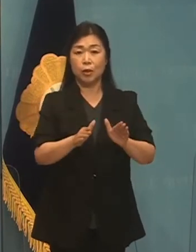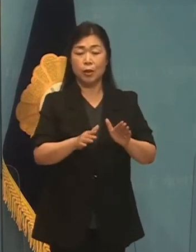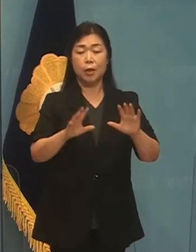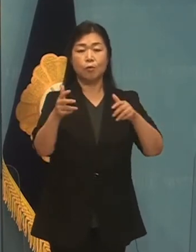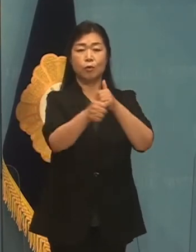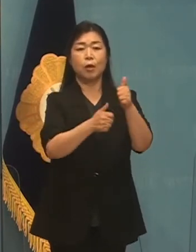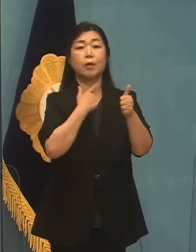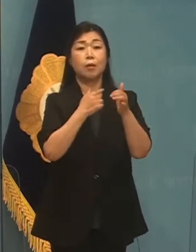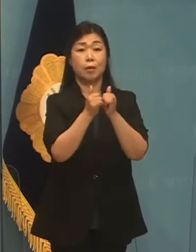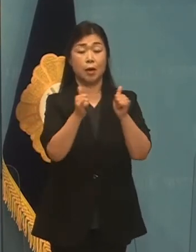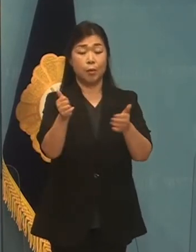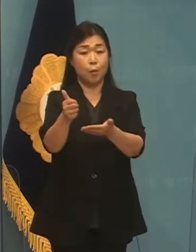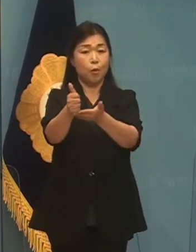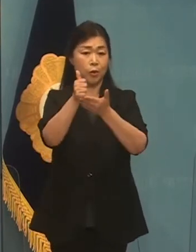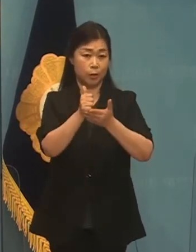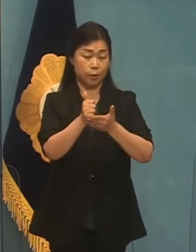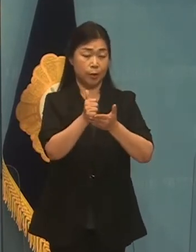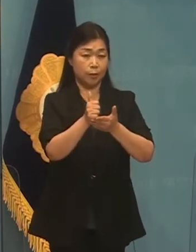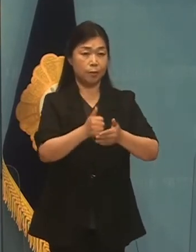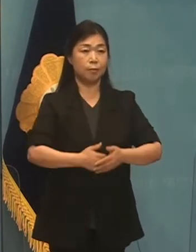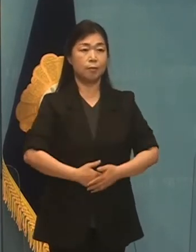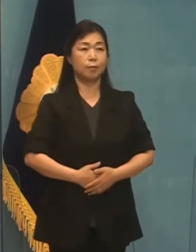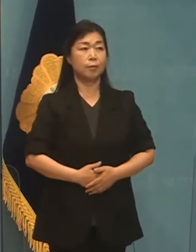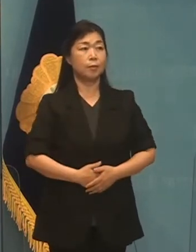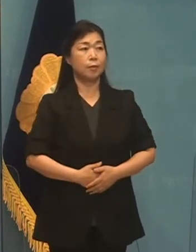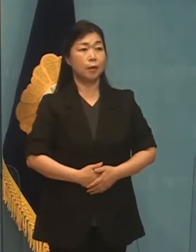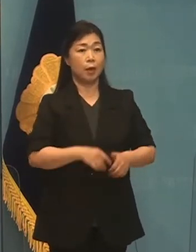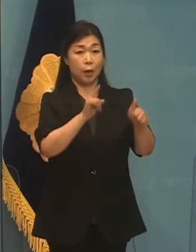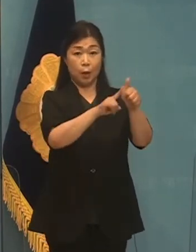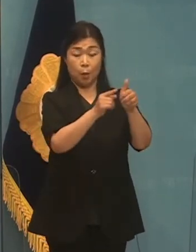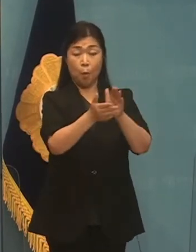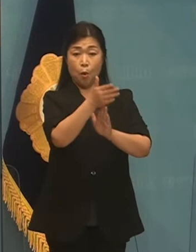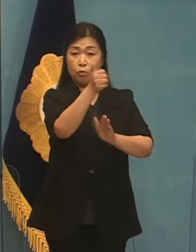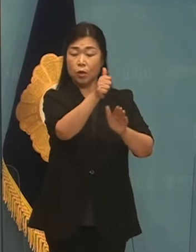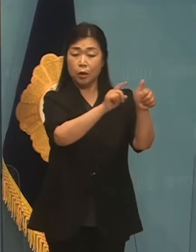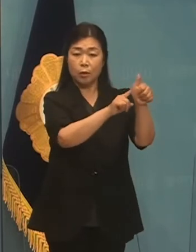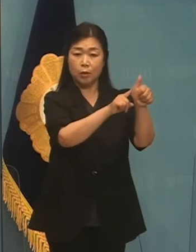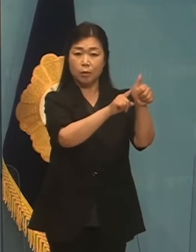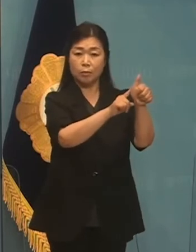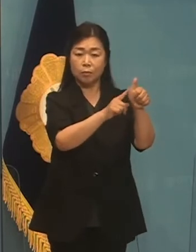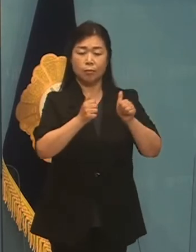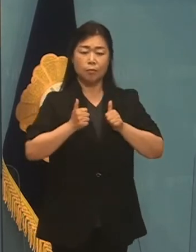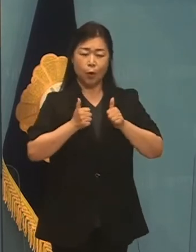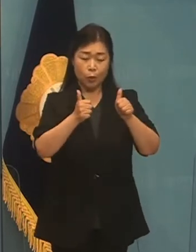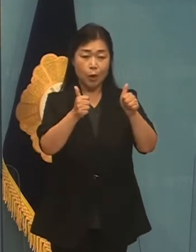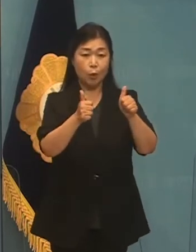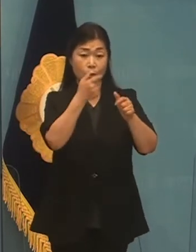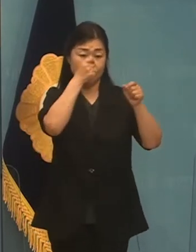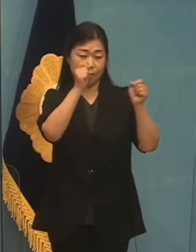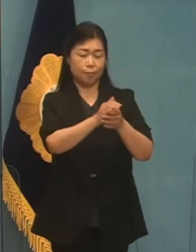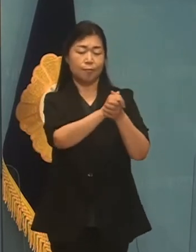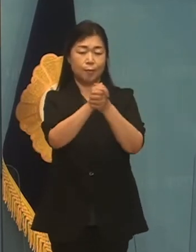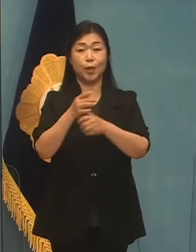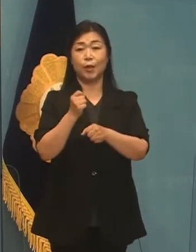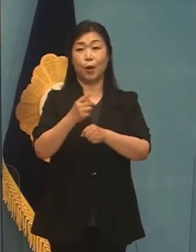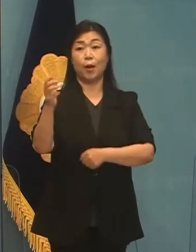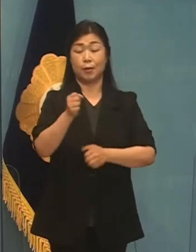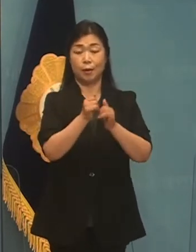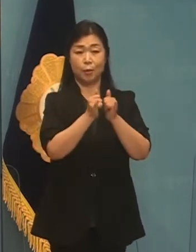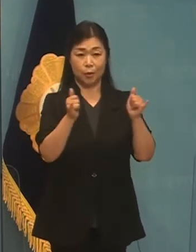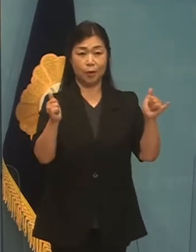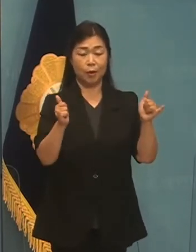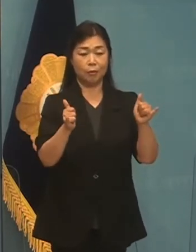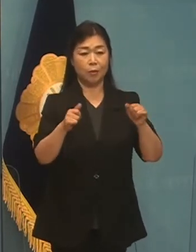재선 국회의원을 영입했습니다. 이 본부장은 보기를 물게 성실함과 친화를 가진 분으로서